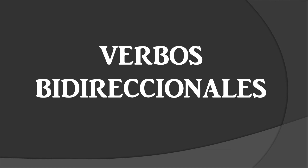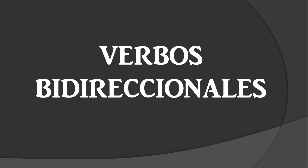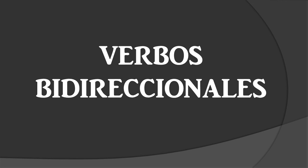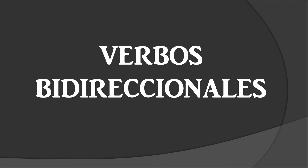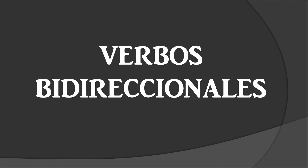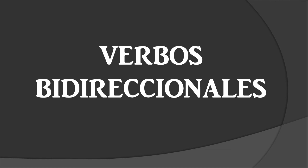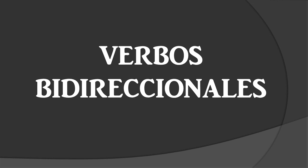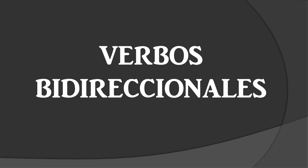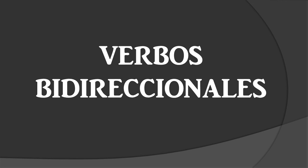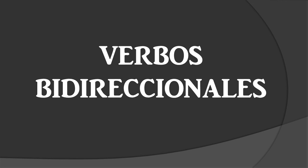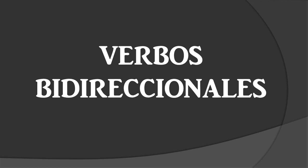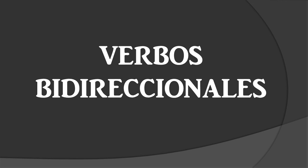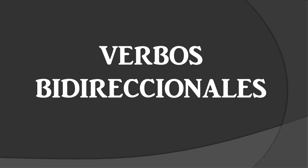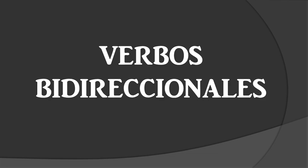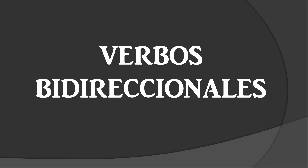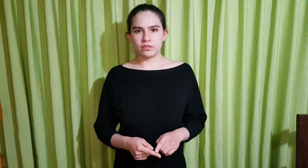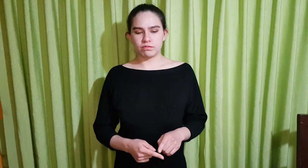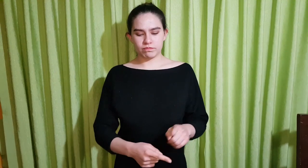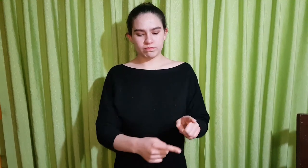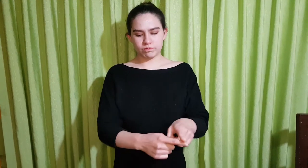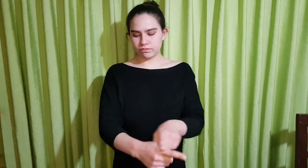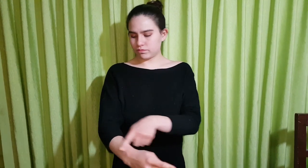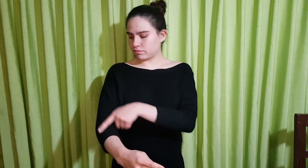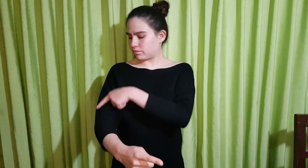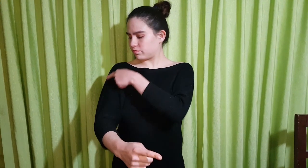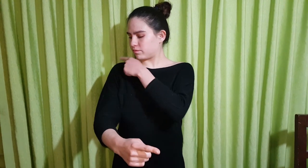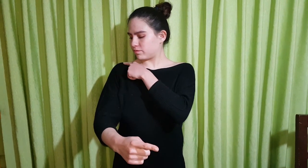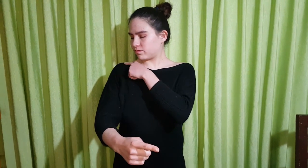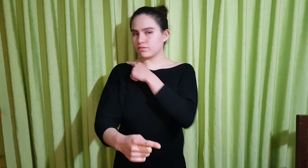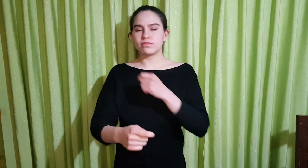direcciones distintas. Ejemplo, largo,